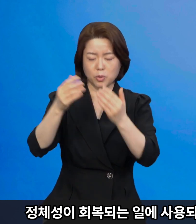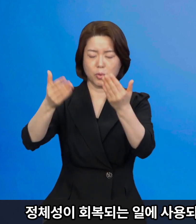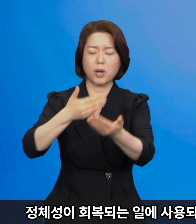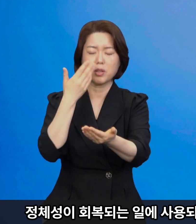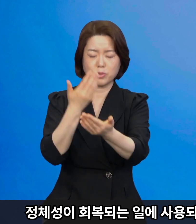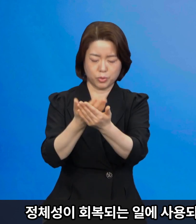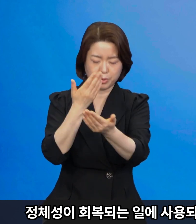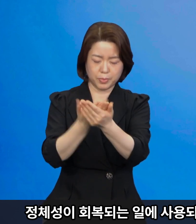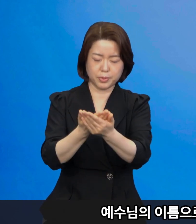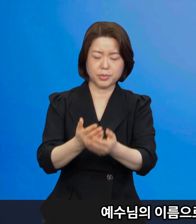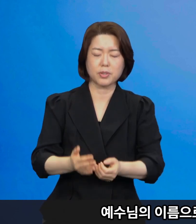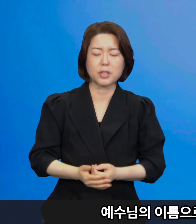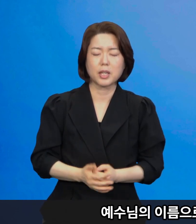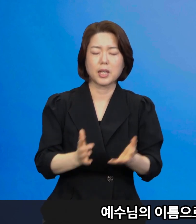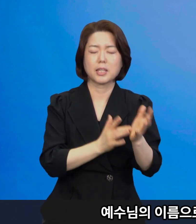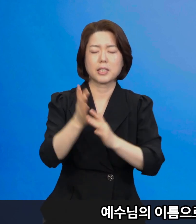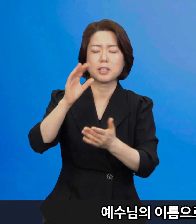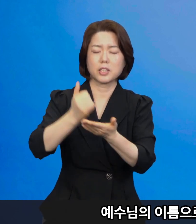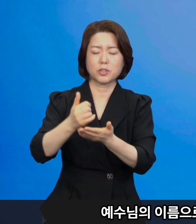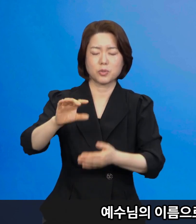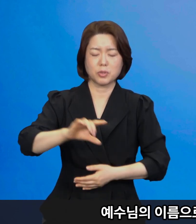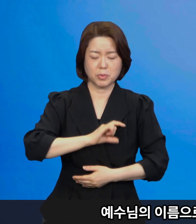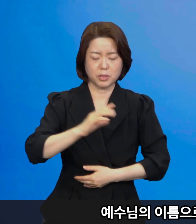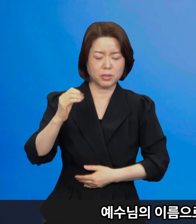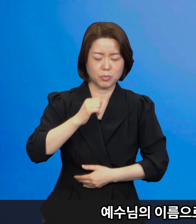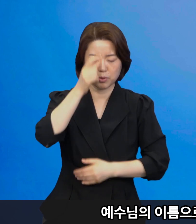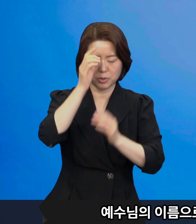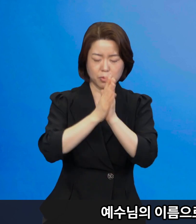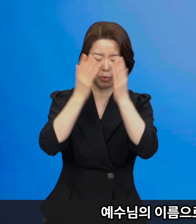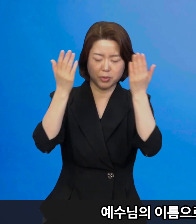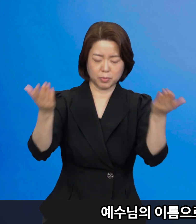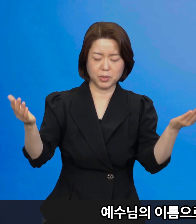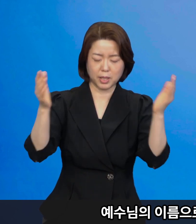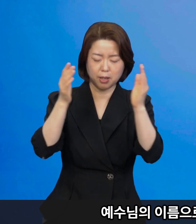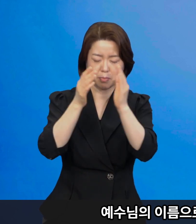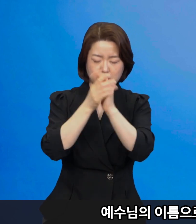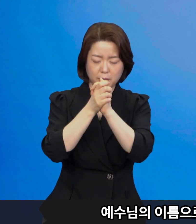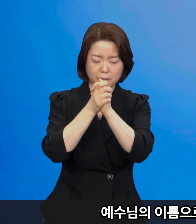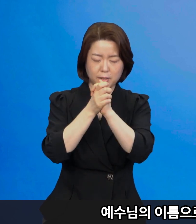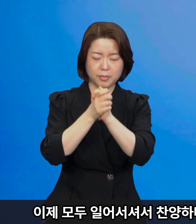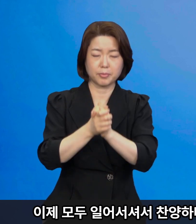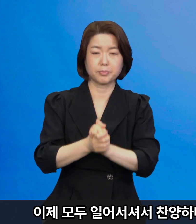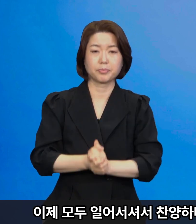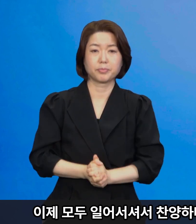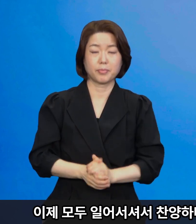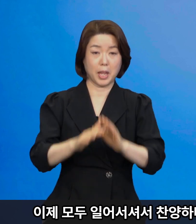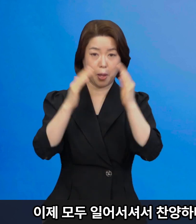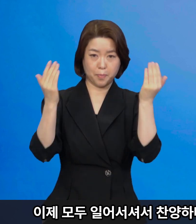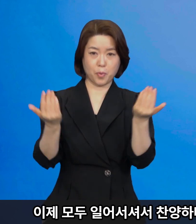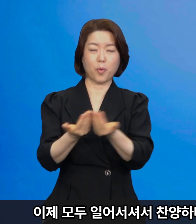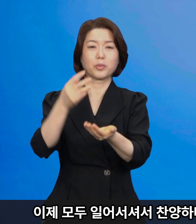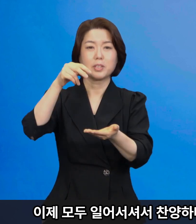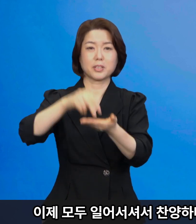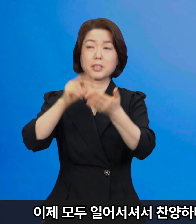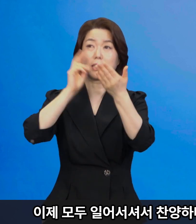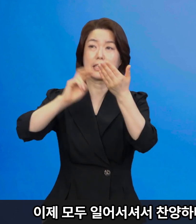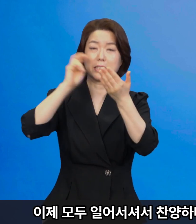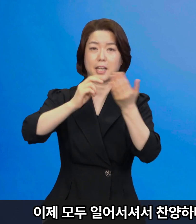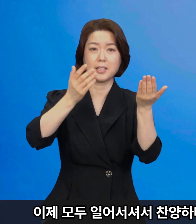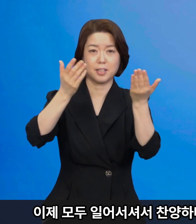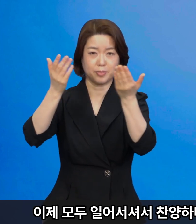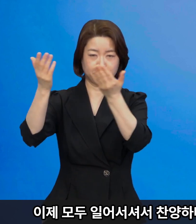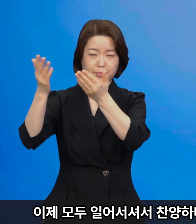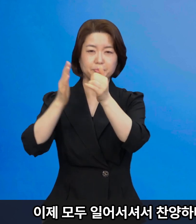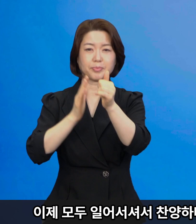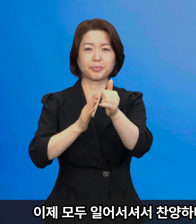인도하여 주시옵소서. 예수님의 이름으로 기도드렸습니다. 아멘. 이제 모두 일어서셔서 찬양하며 봉헌하는